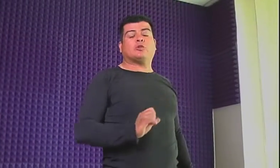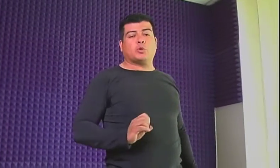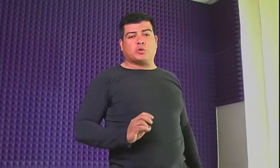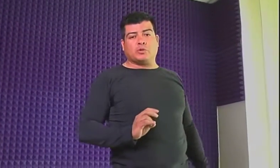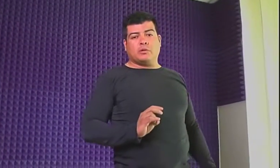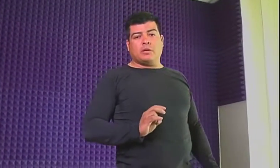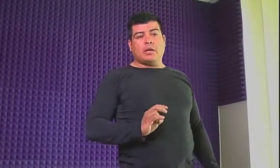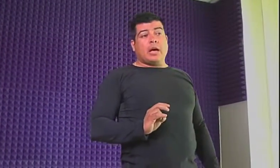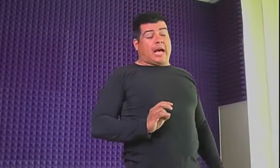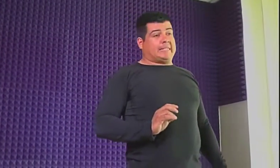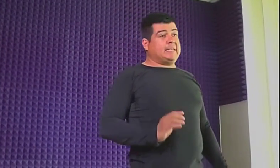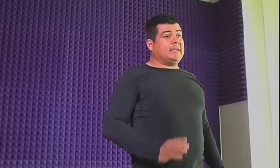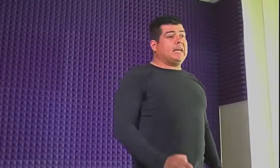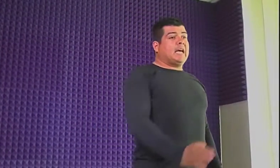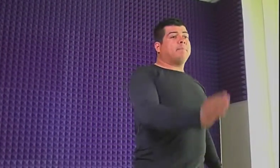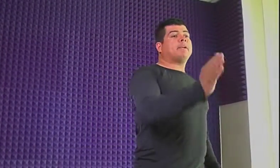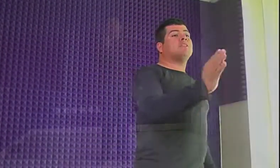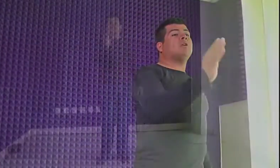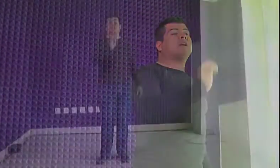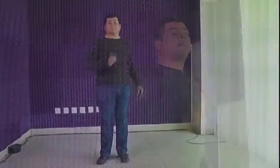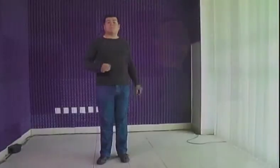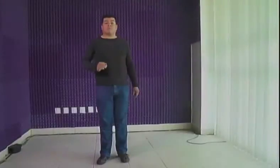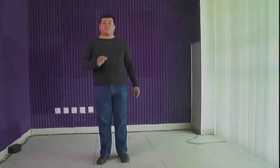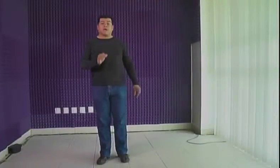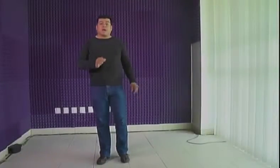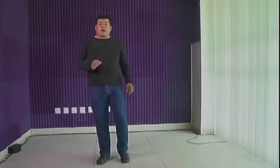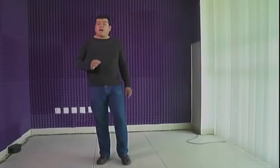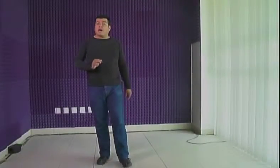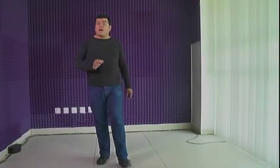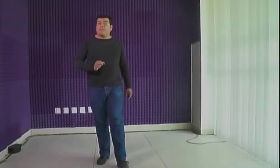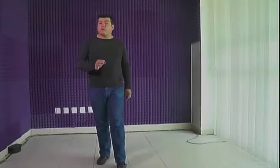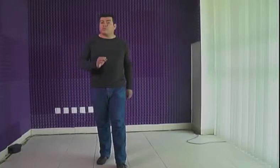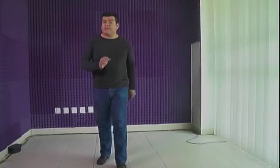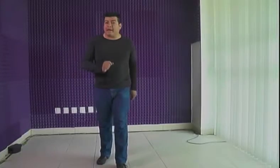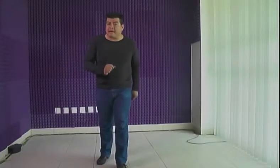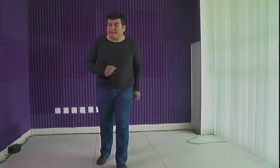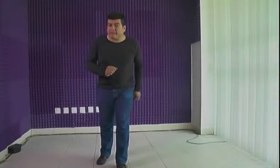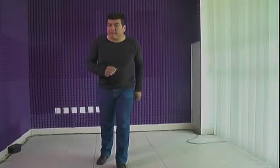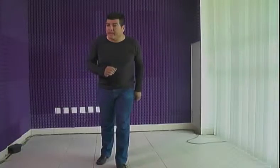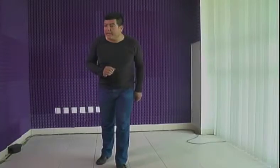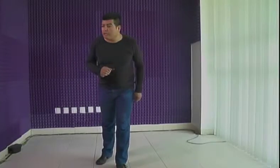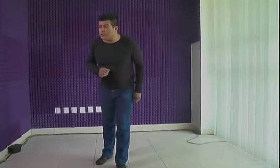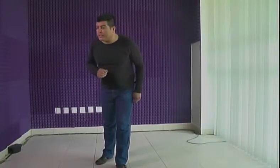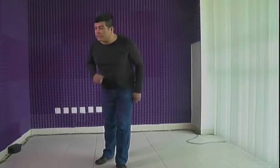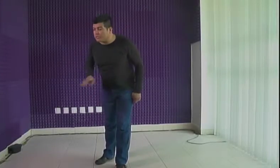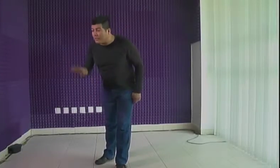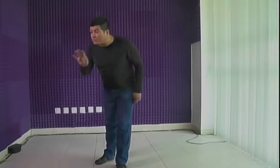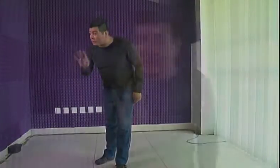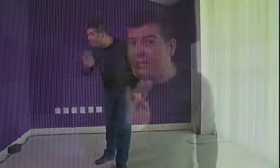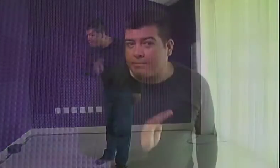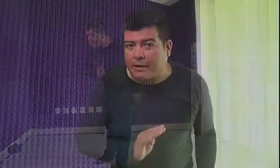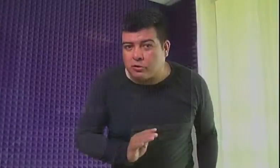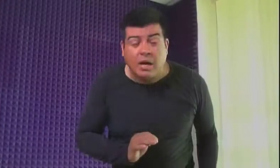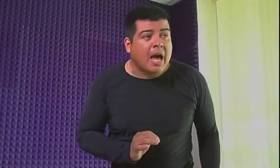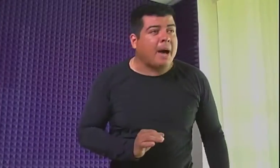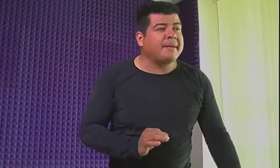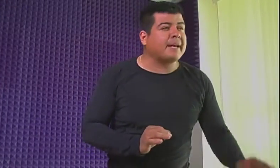todos. Así, emprendió el camino a Borsipa, en donde los cuatro reyes magos habían